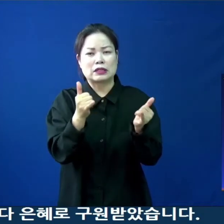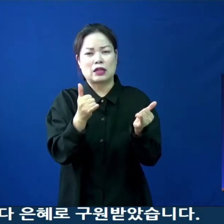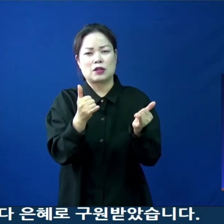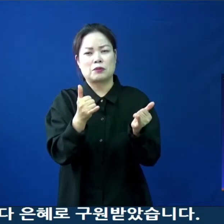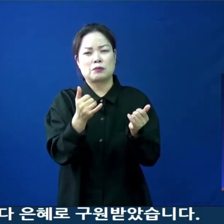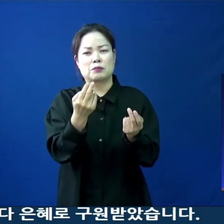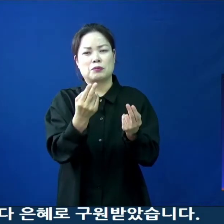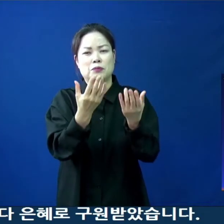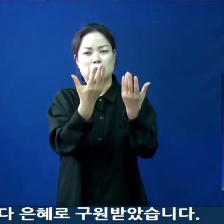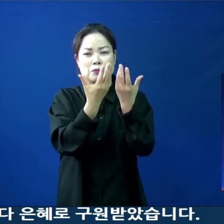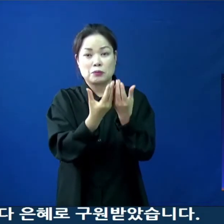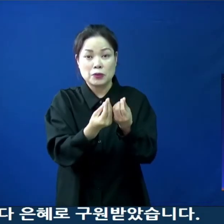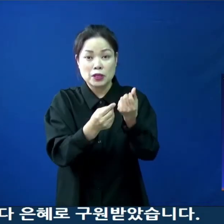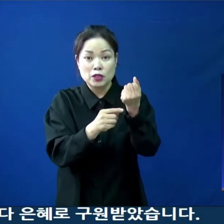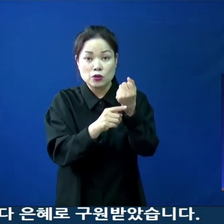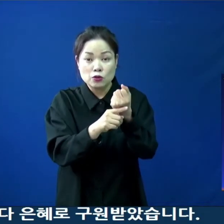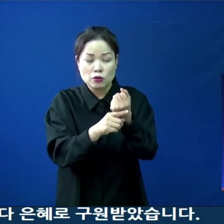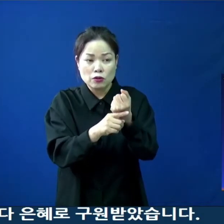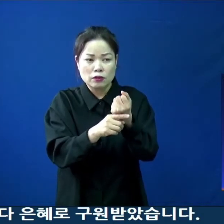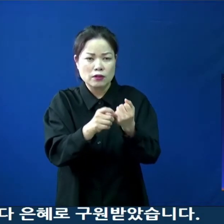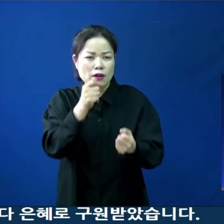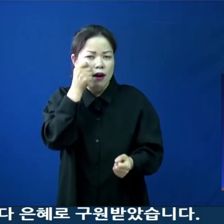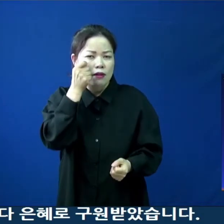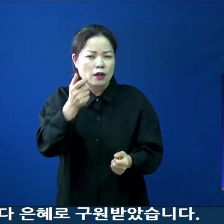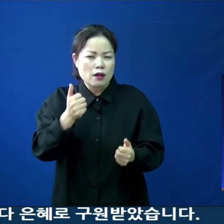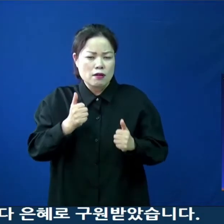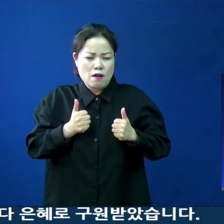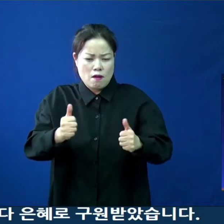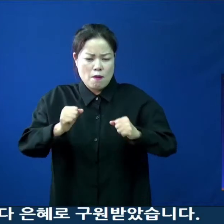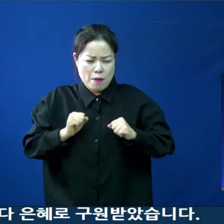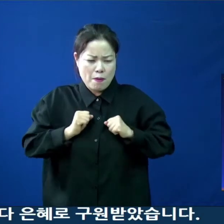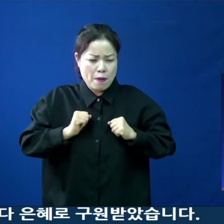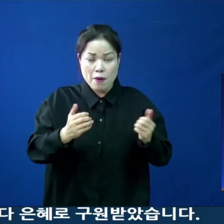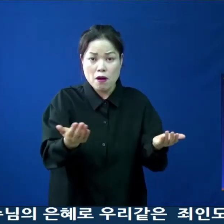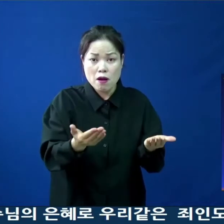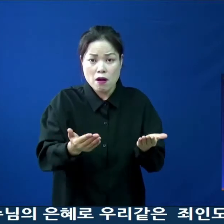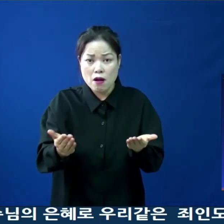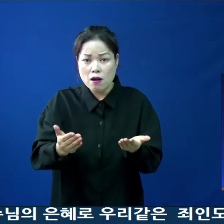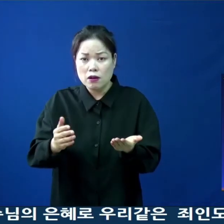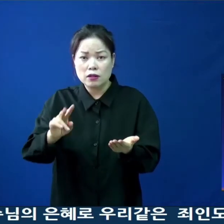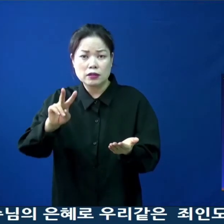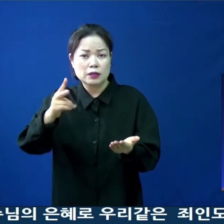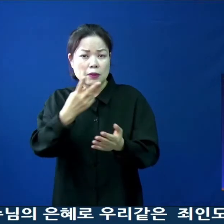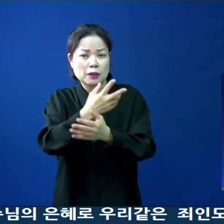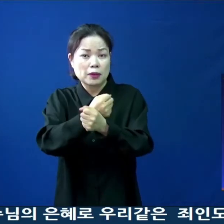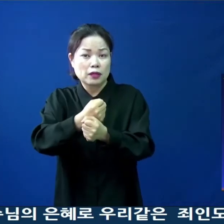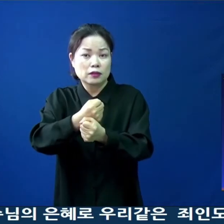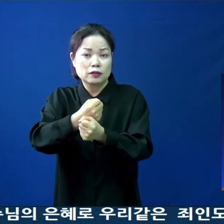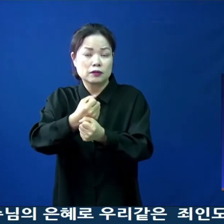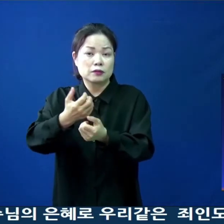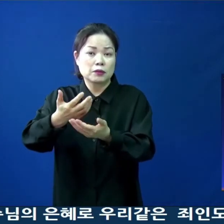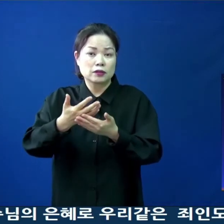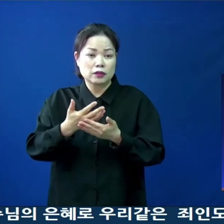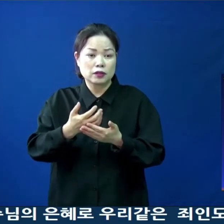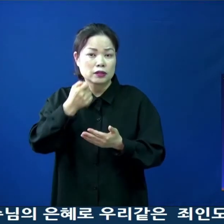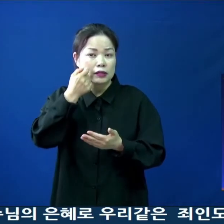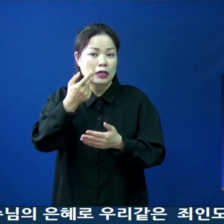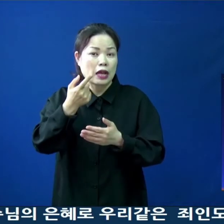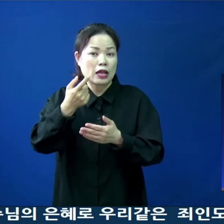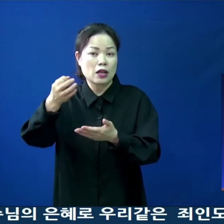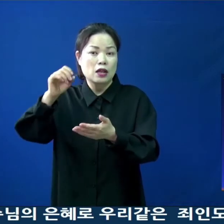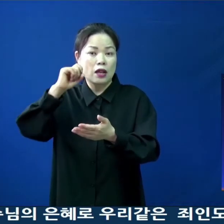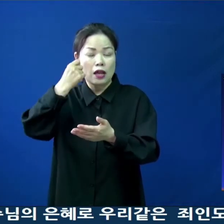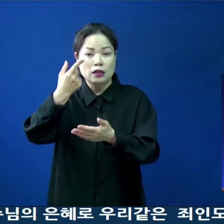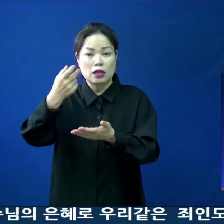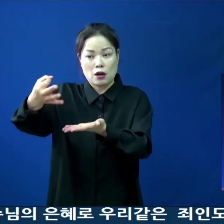않습니까? 내가 한 달 열심히 일했어요. 그래서 200만 원 계약해가지고 그 월급을 200만 원